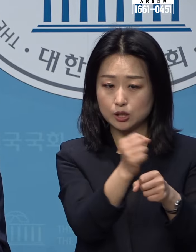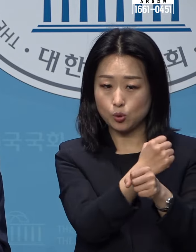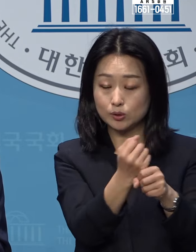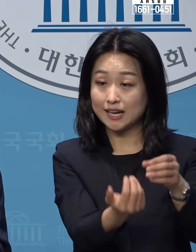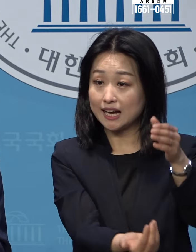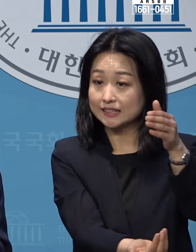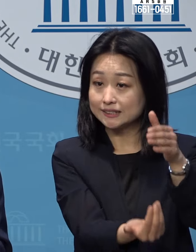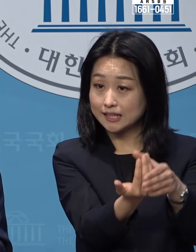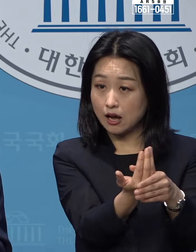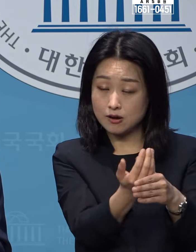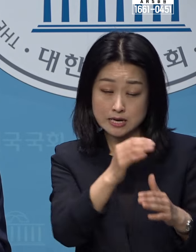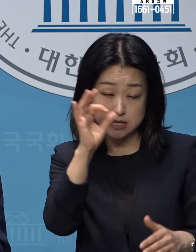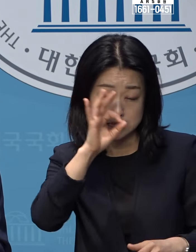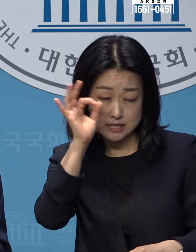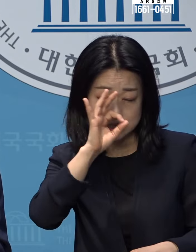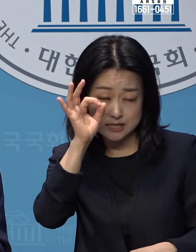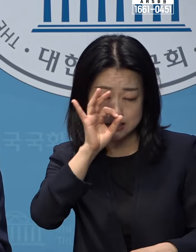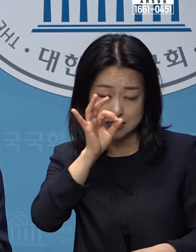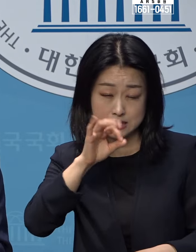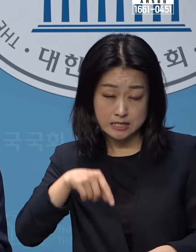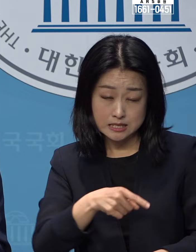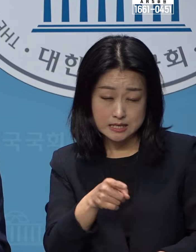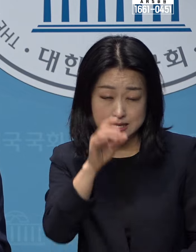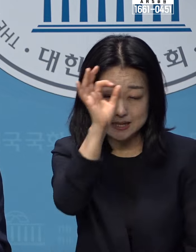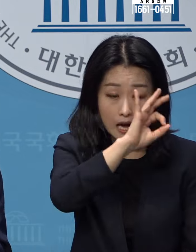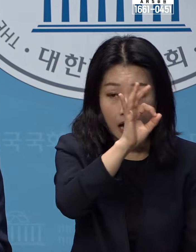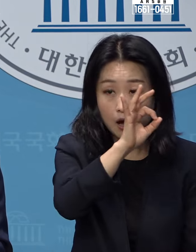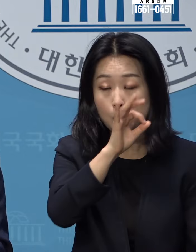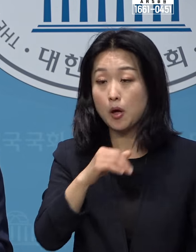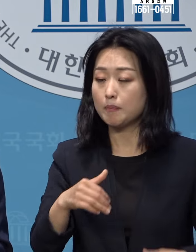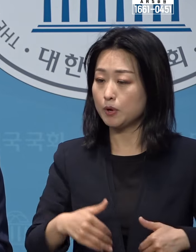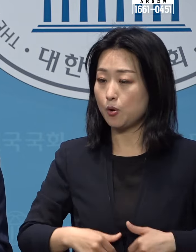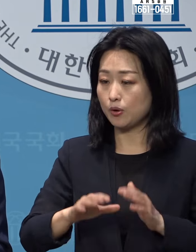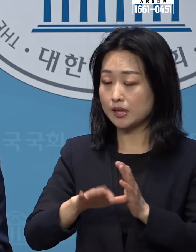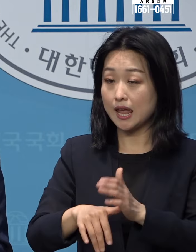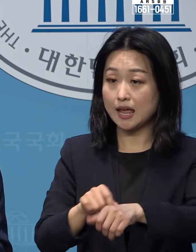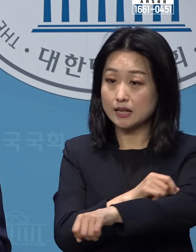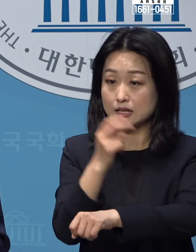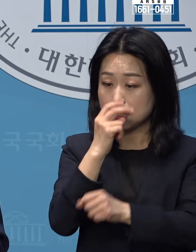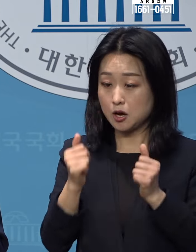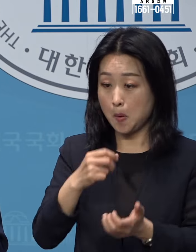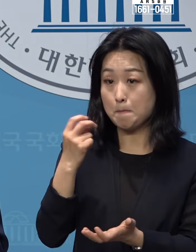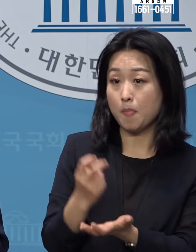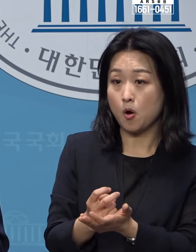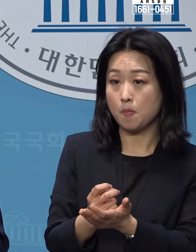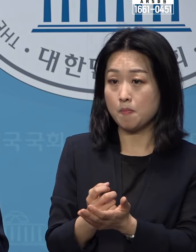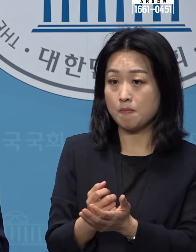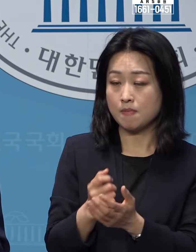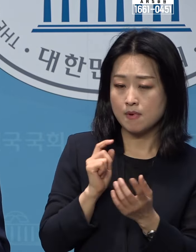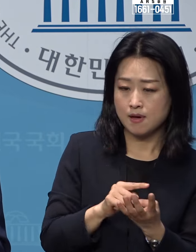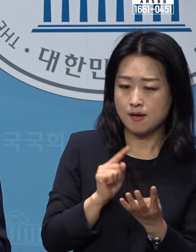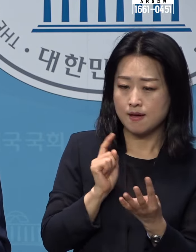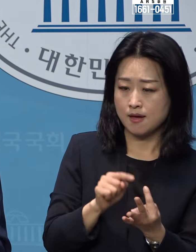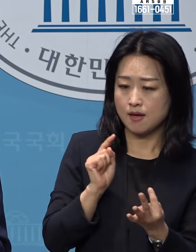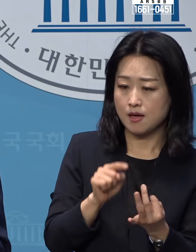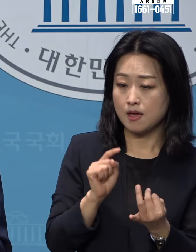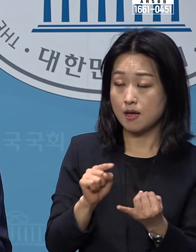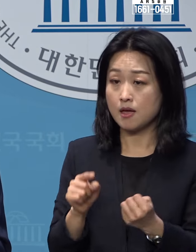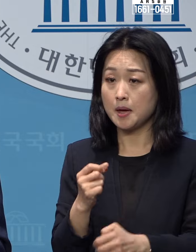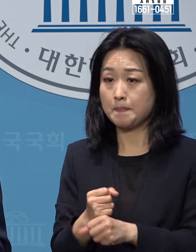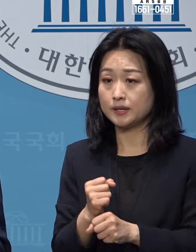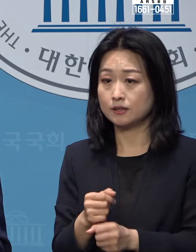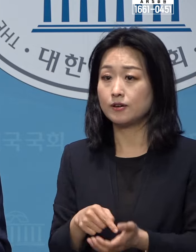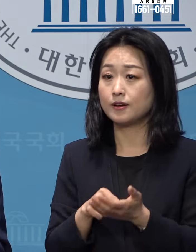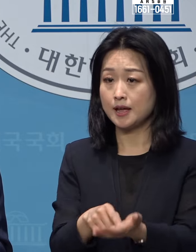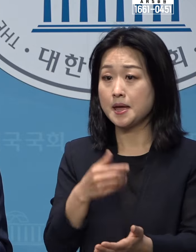사건조작을 추적하겠습니다. 필요하다면 특검법을 몇 개라도 발의할 생각입니다.